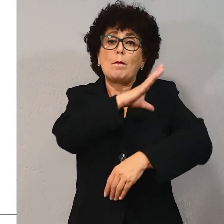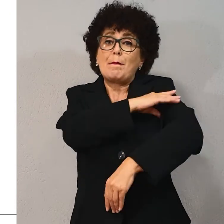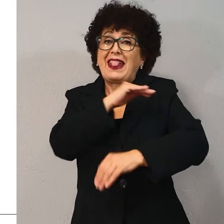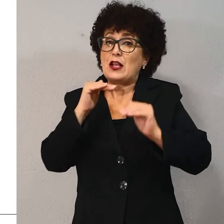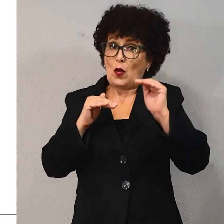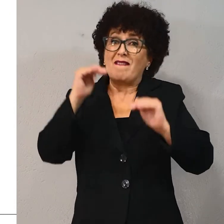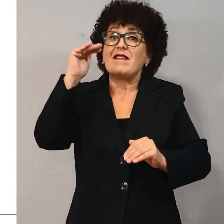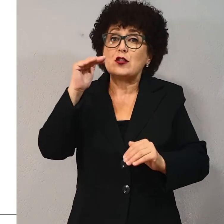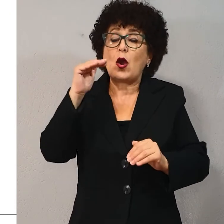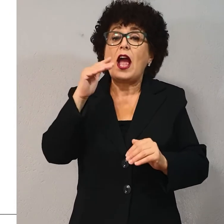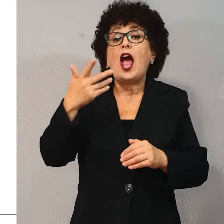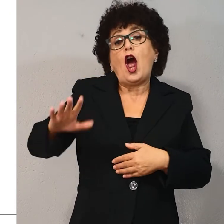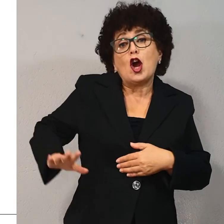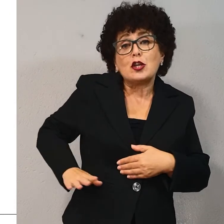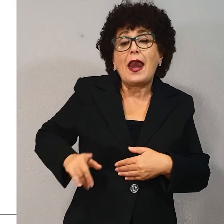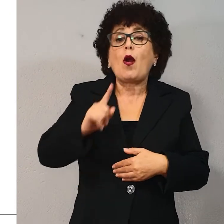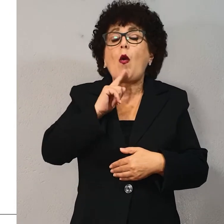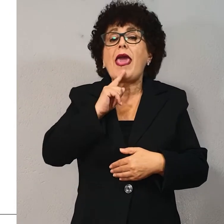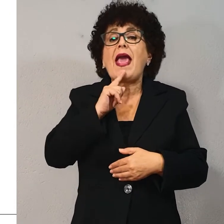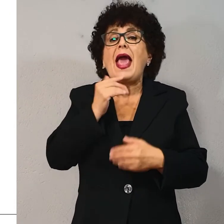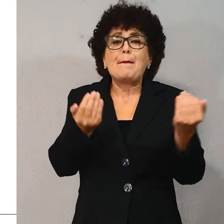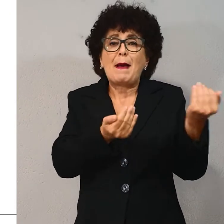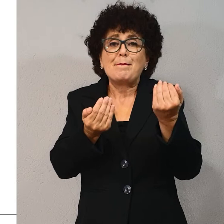притисок, како и жени кои дојат.